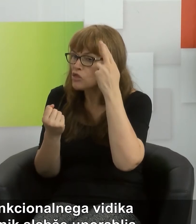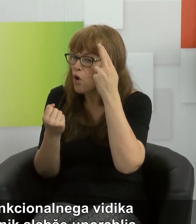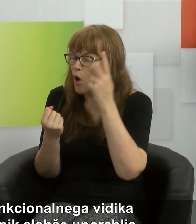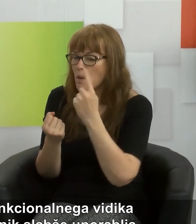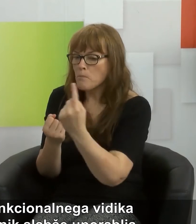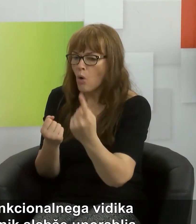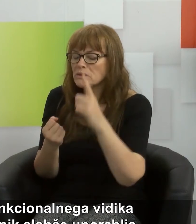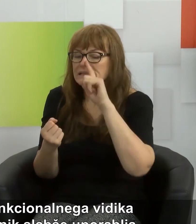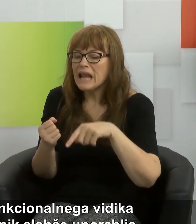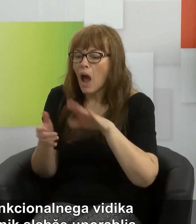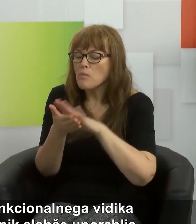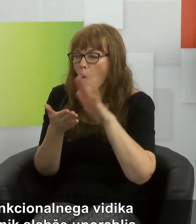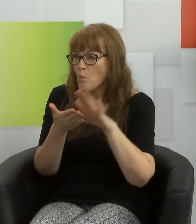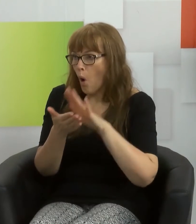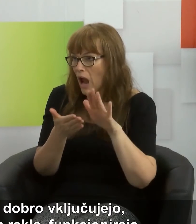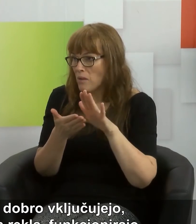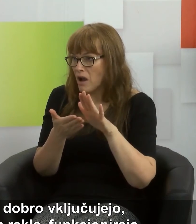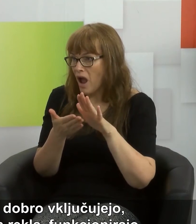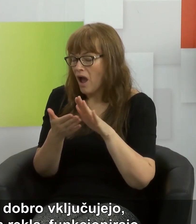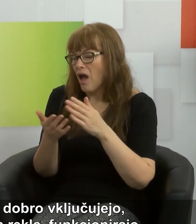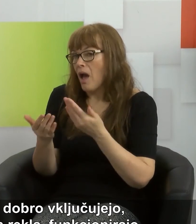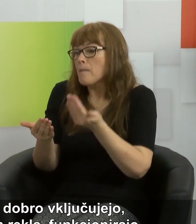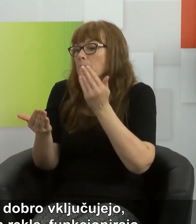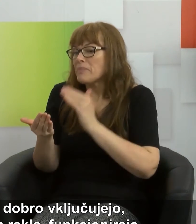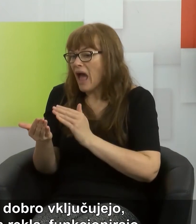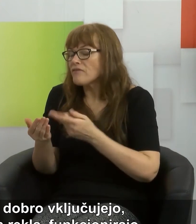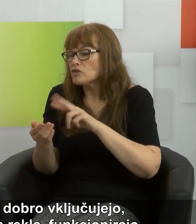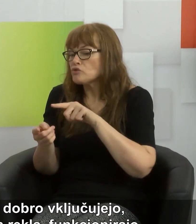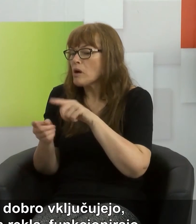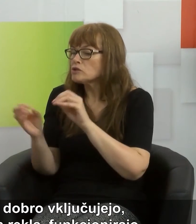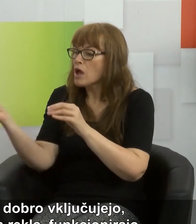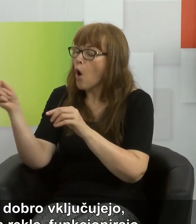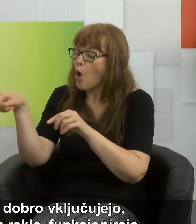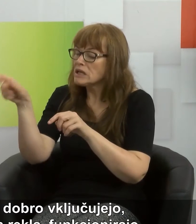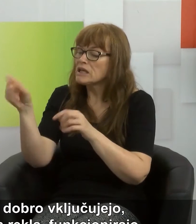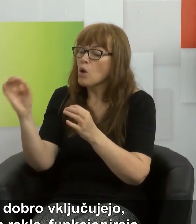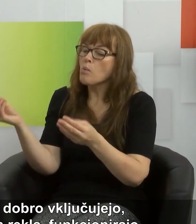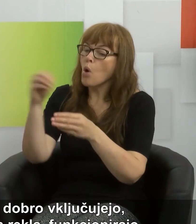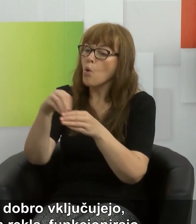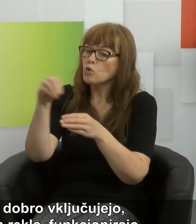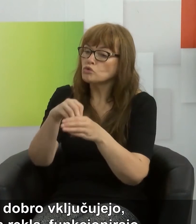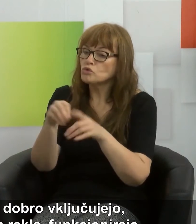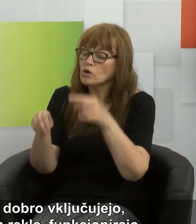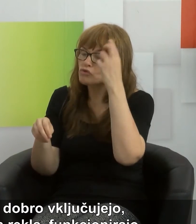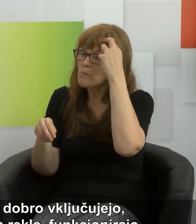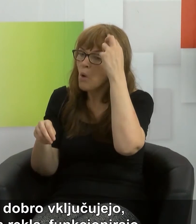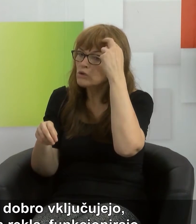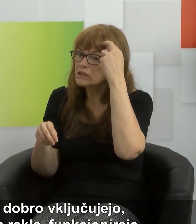posameznik slabše uporablja. Predvsem pa se zelo dobro vključujejo, če poznajo